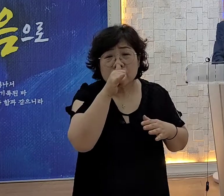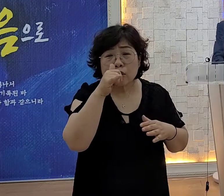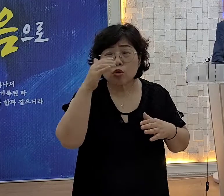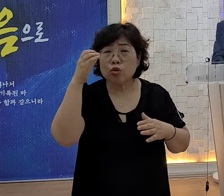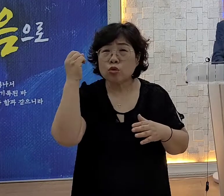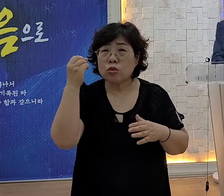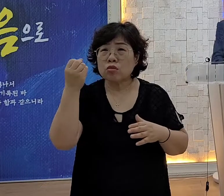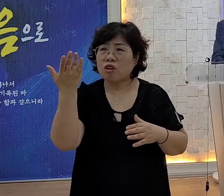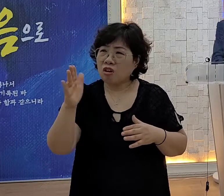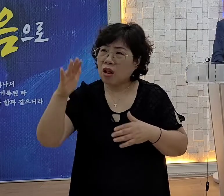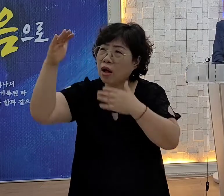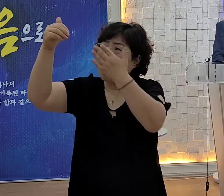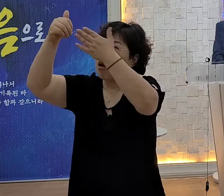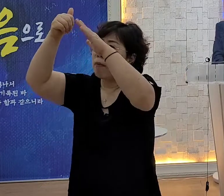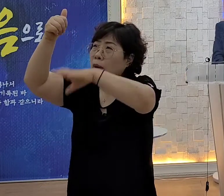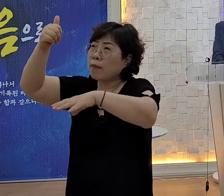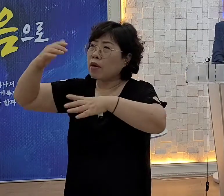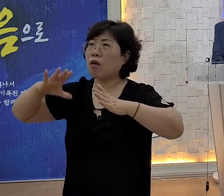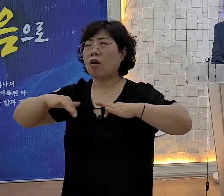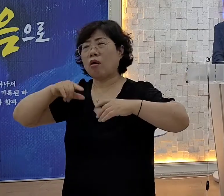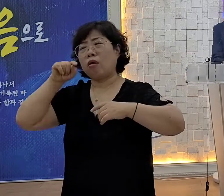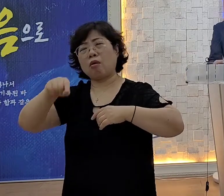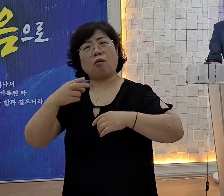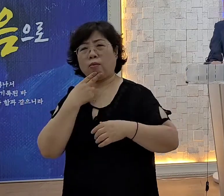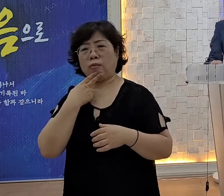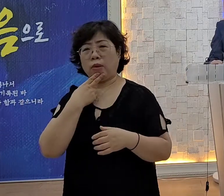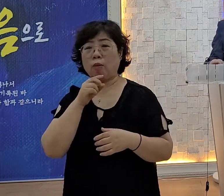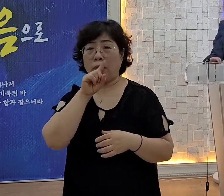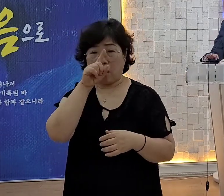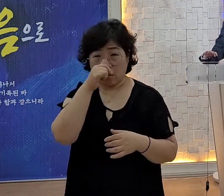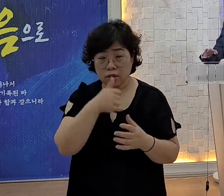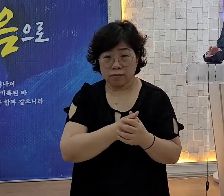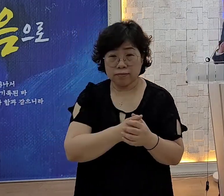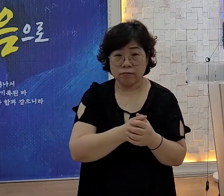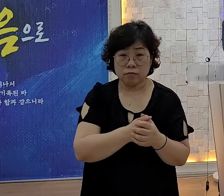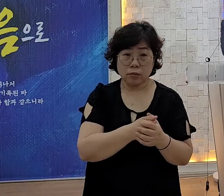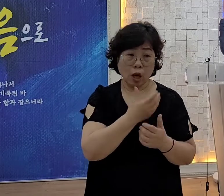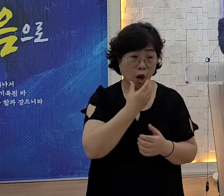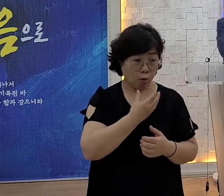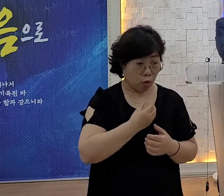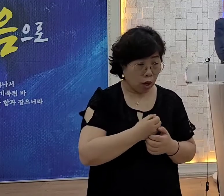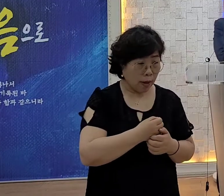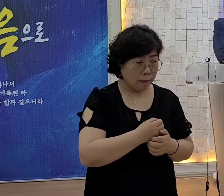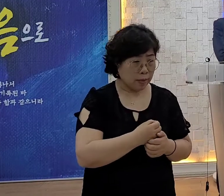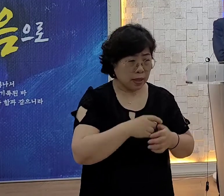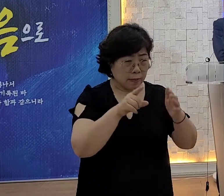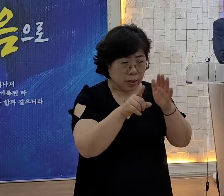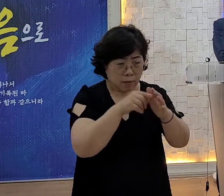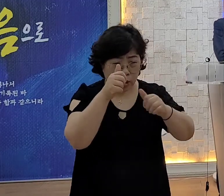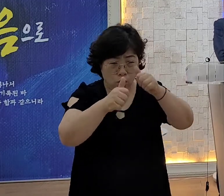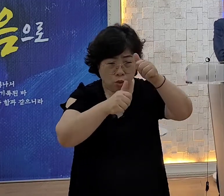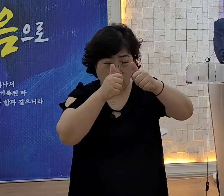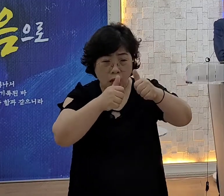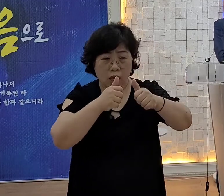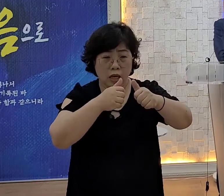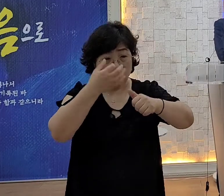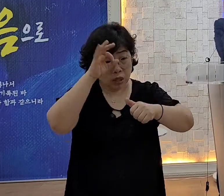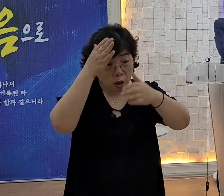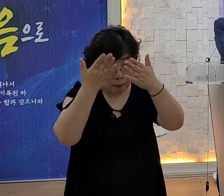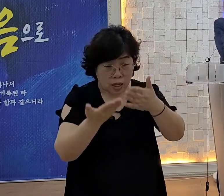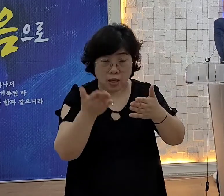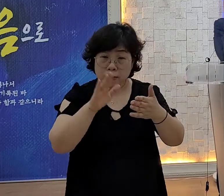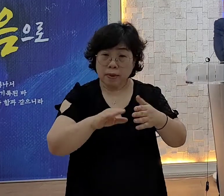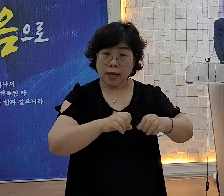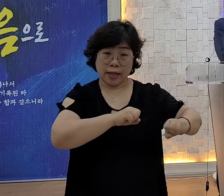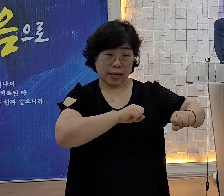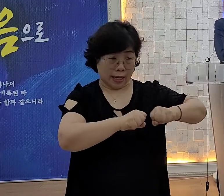앞에서는 없느니라. 이렇게 말하고 있죠. 없다는 거예요. 아브라함이 그렇게 믿음의 조상이라 하지만 그가 행위로서